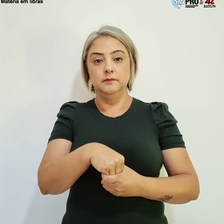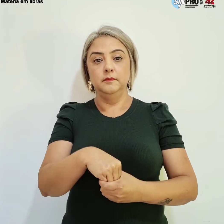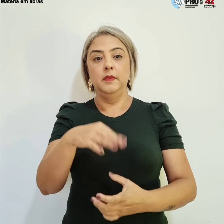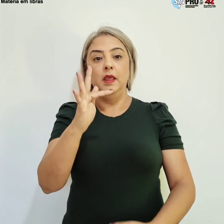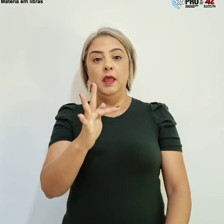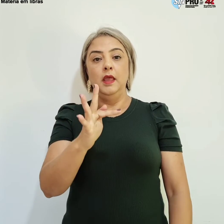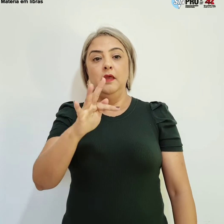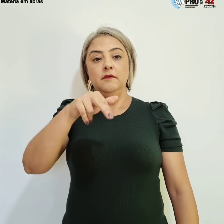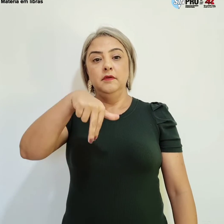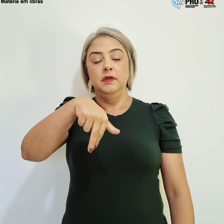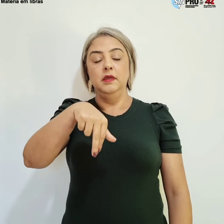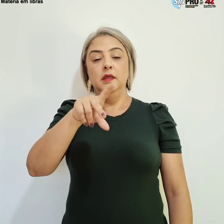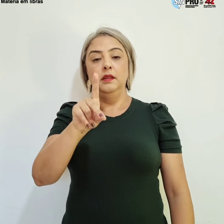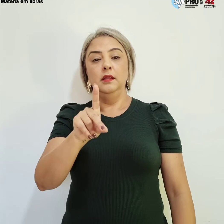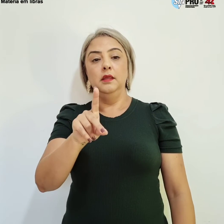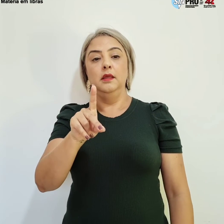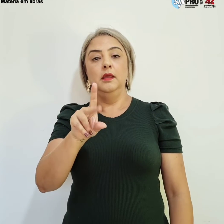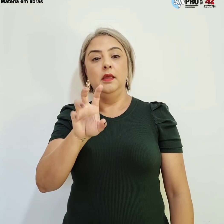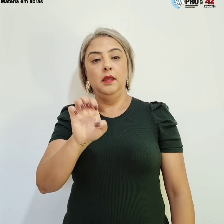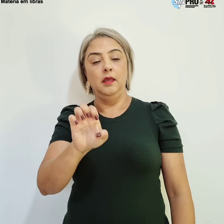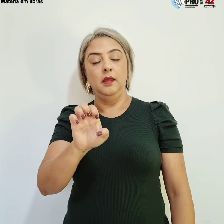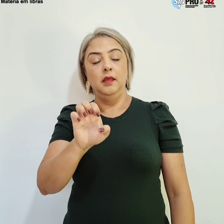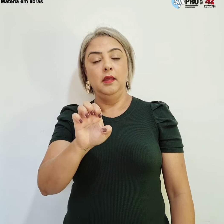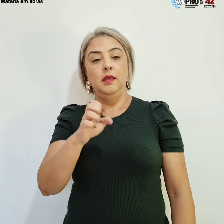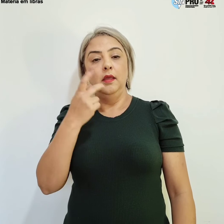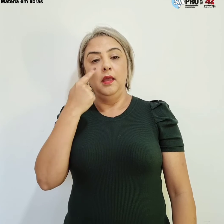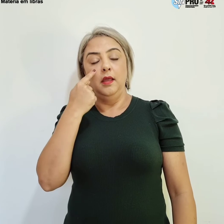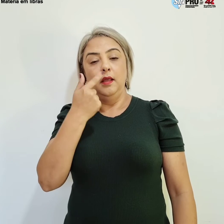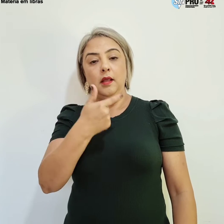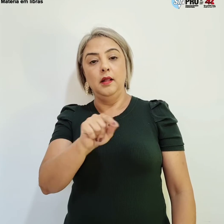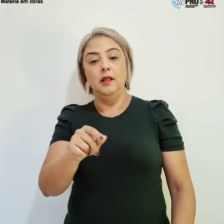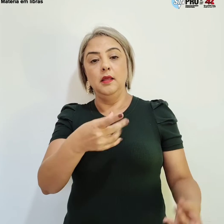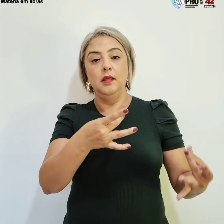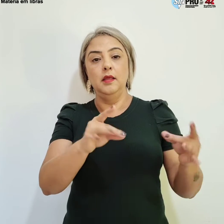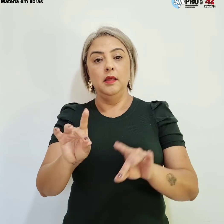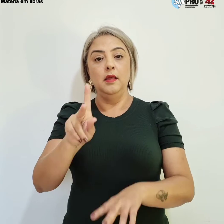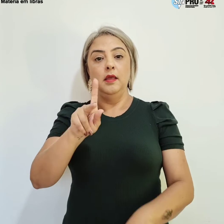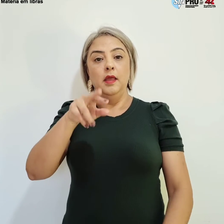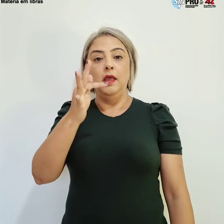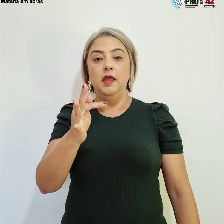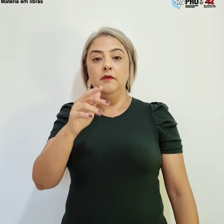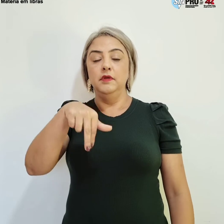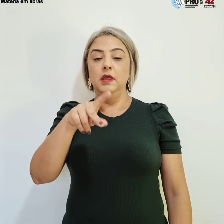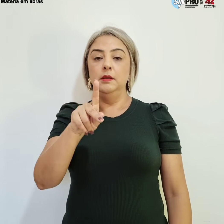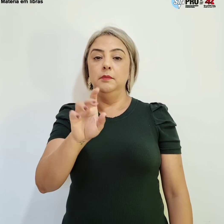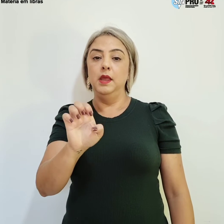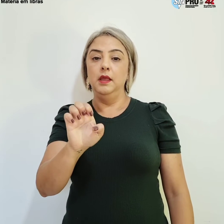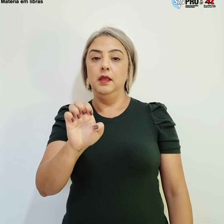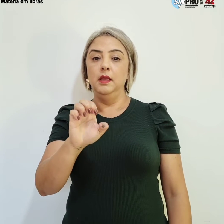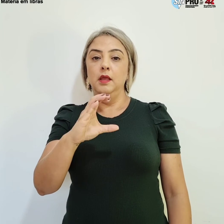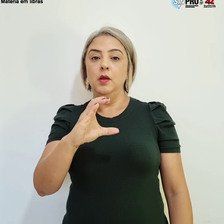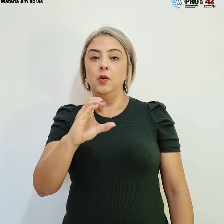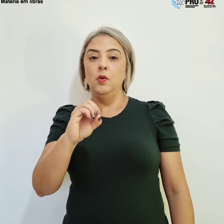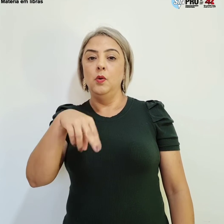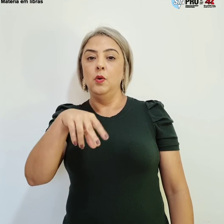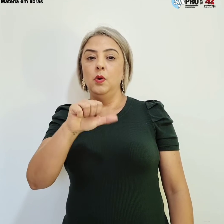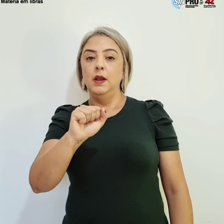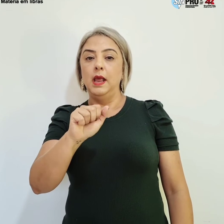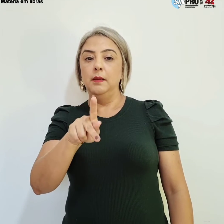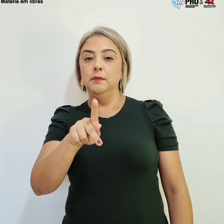FNPE. Clique e acesse FNPE CONAP 2022.